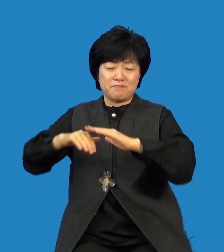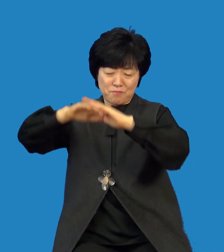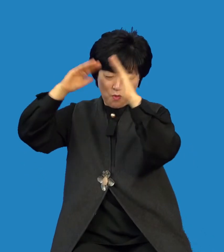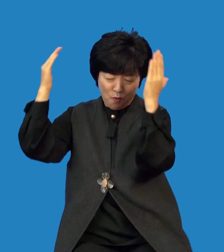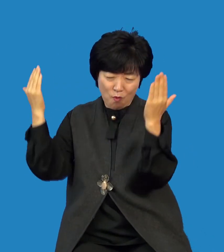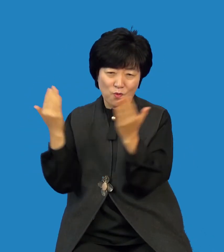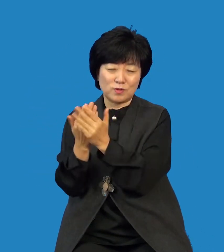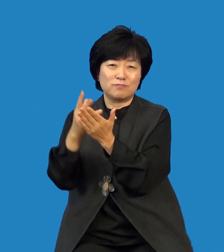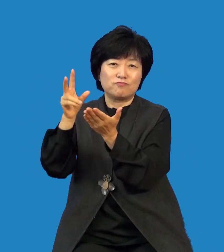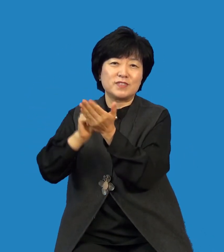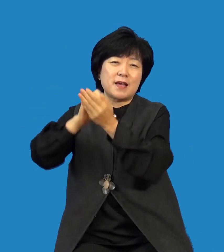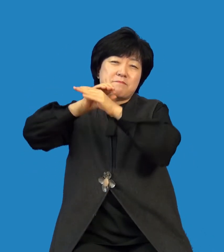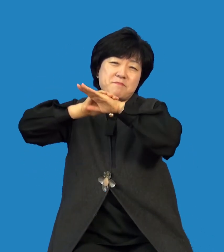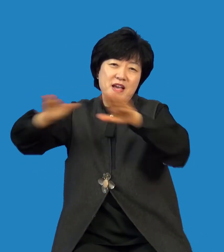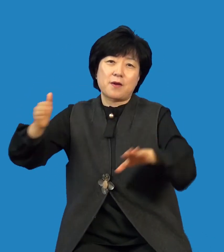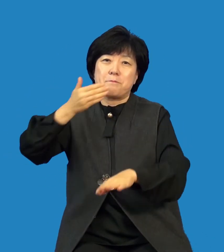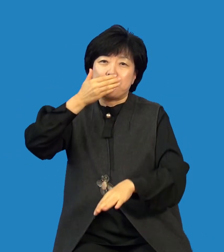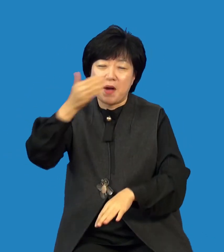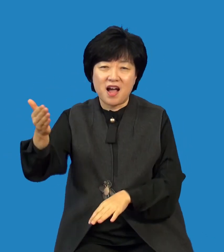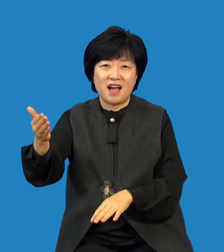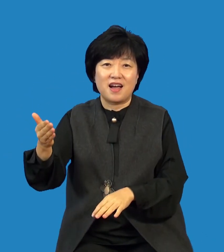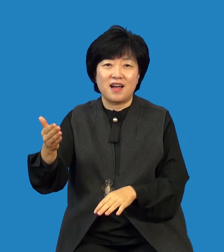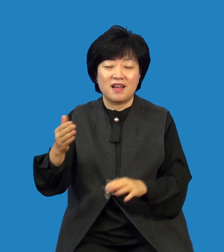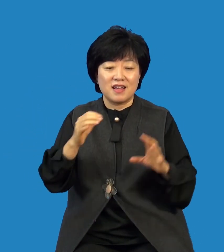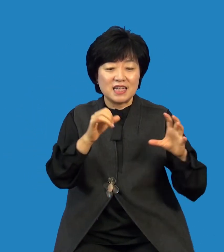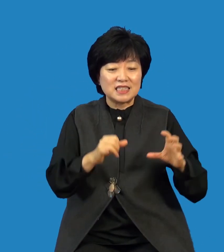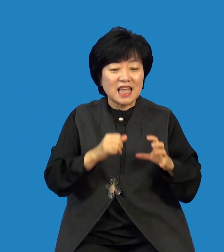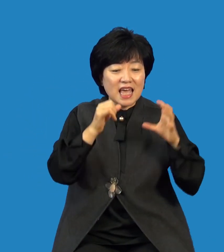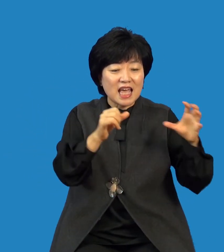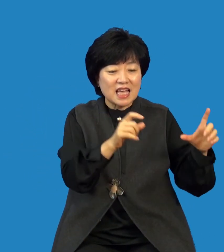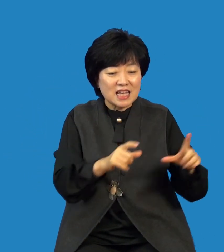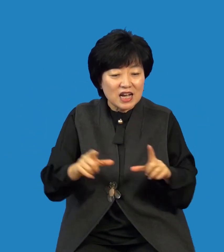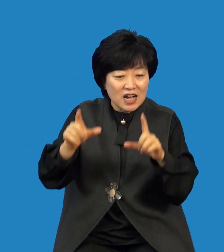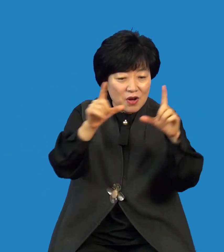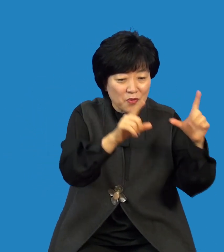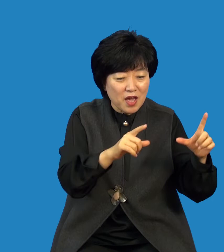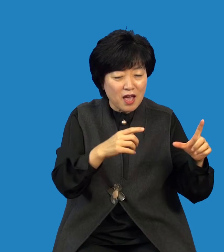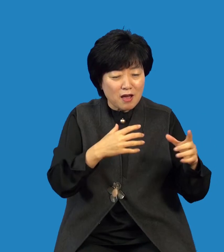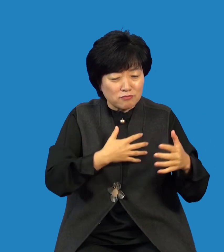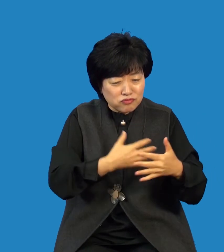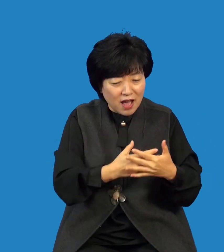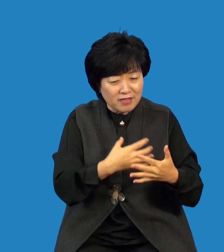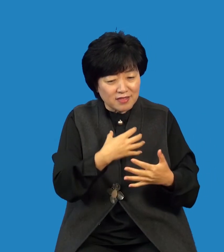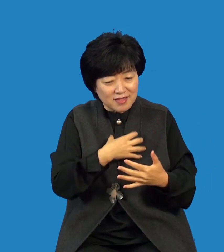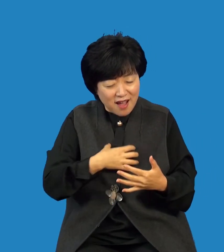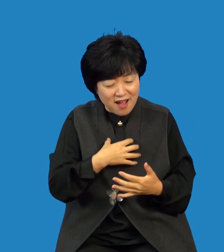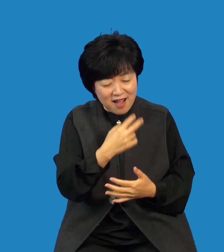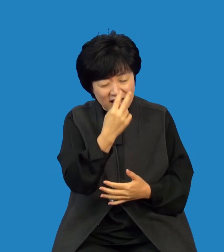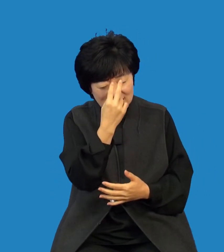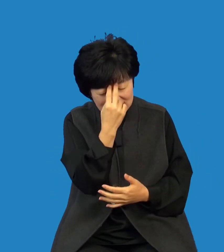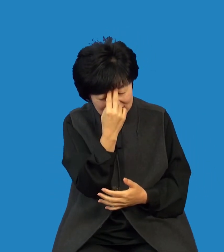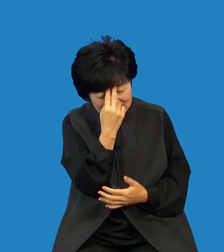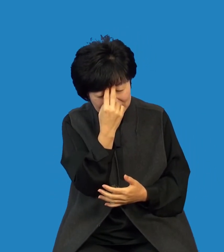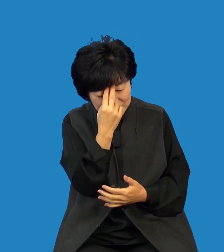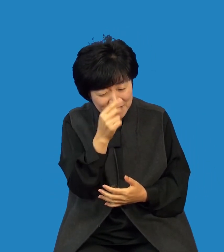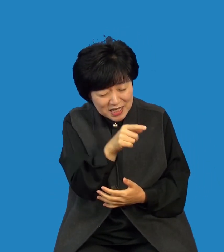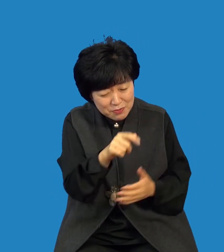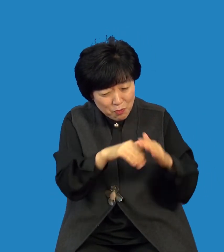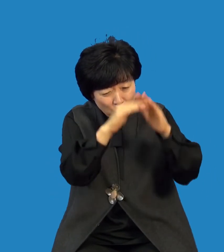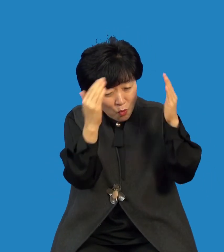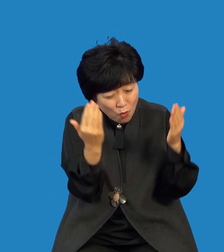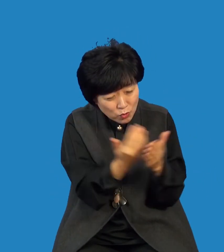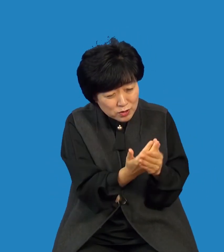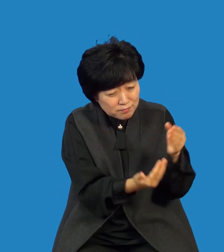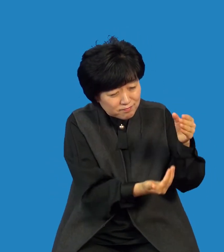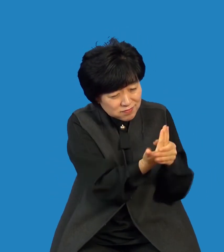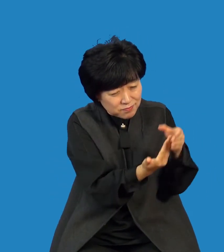삶 가운데 두려움과 염려와 근심들에게 이제 평안하고 반대되는 말인데, 이것이 일어나는 이유는 내 주변에서